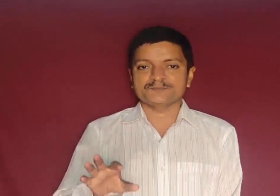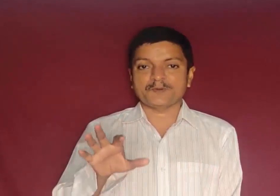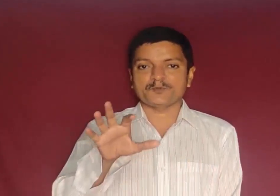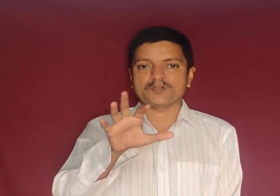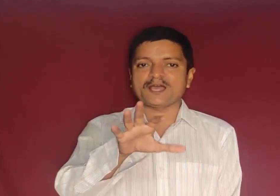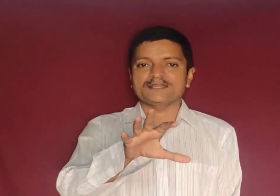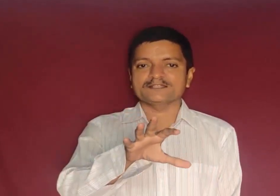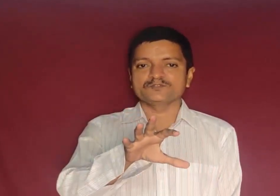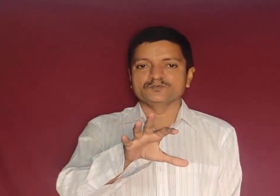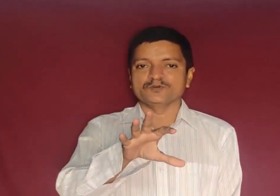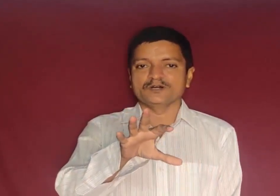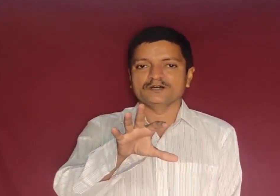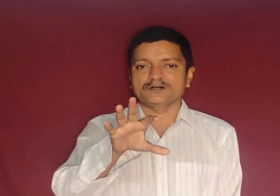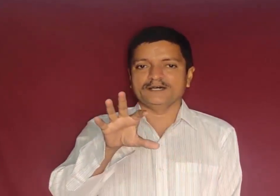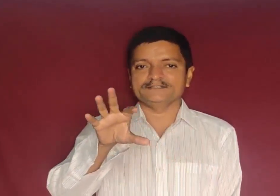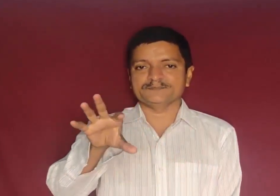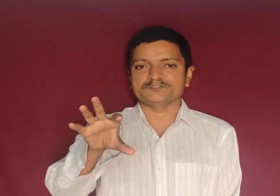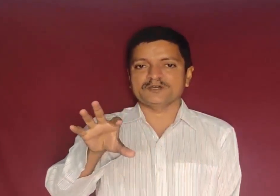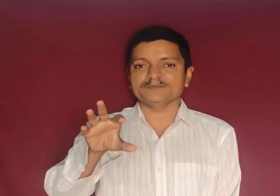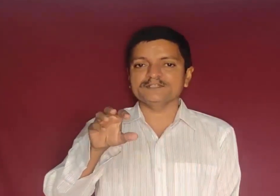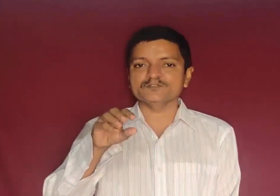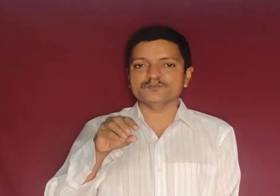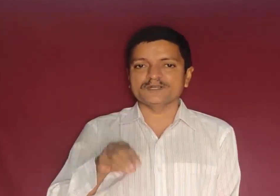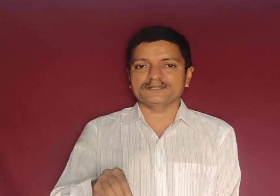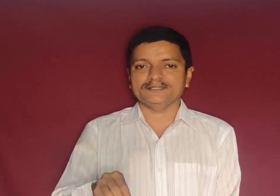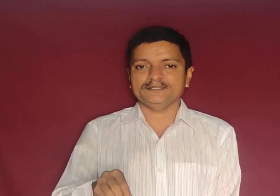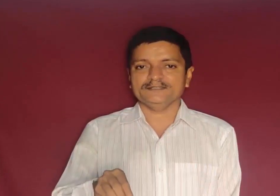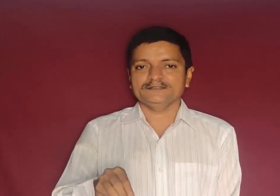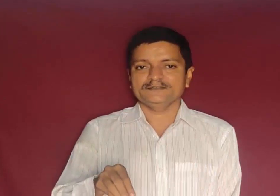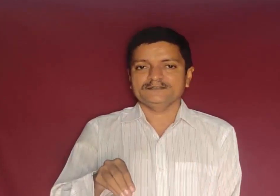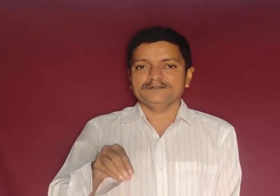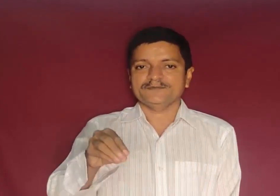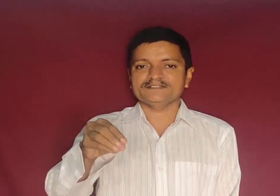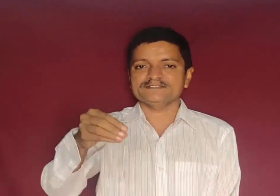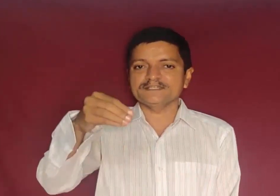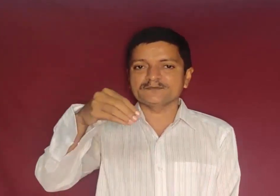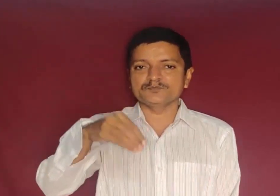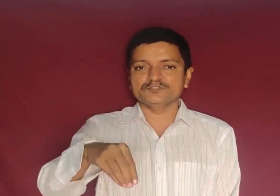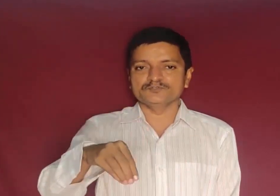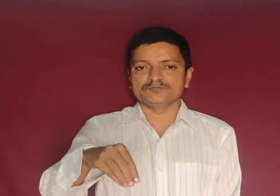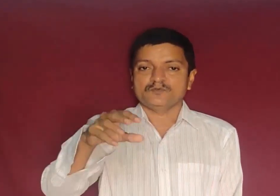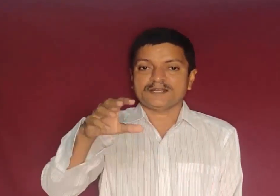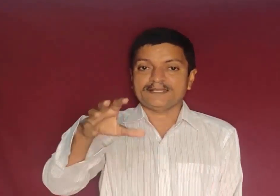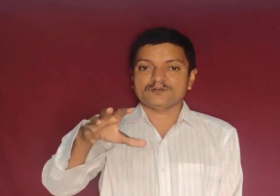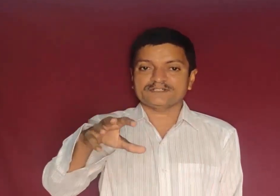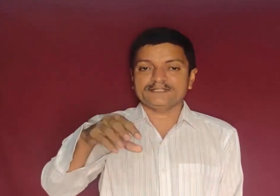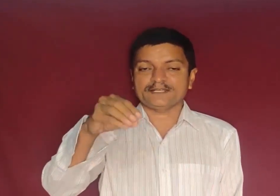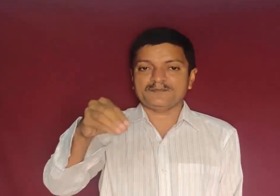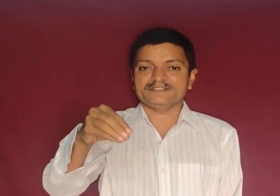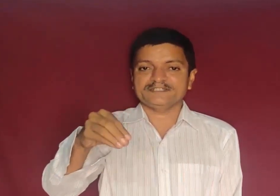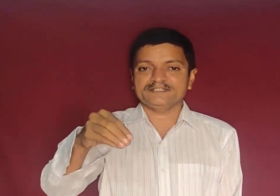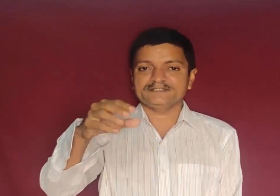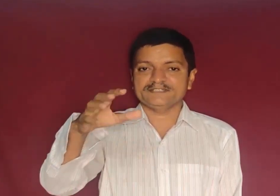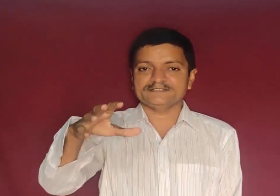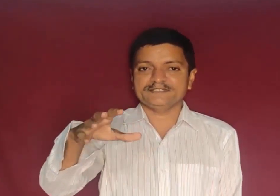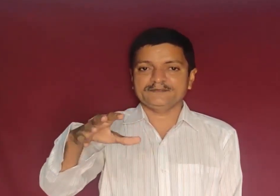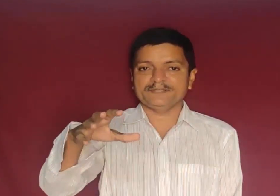pappulo kaleyeddu ani cheptunnam. Enduku ante friends deeniki mundu oka like kottandi, comment cheyandi, share cheyandi,